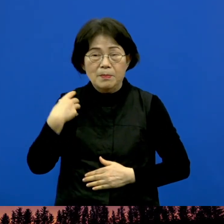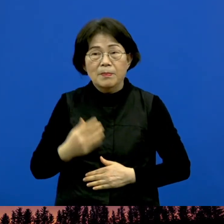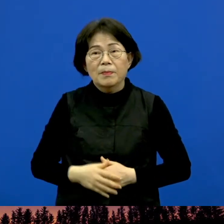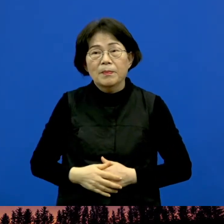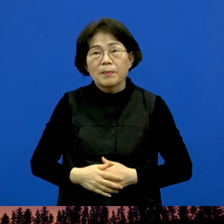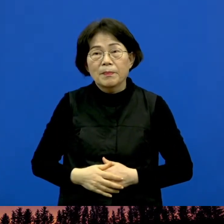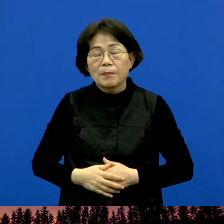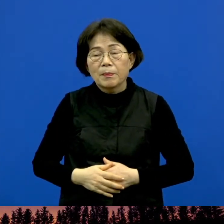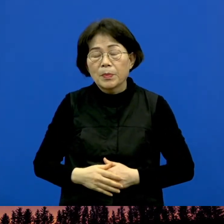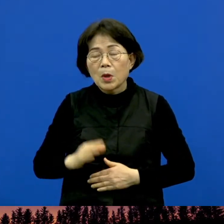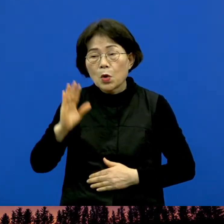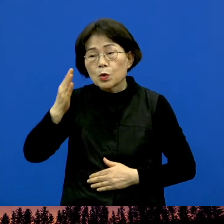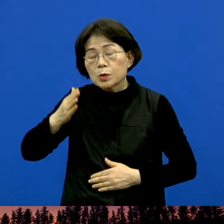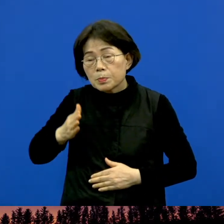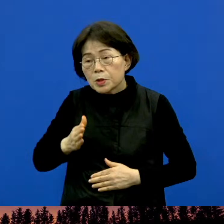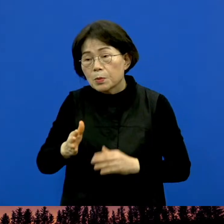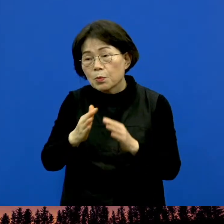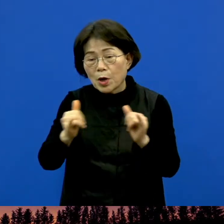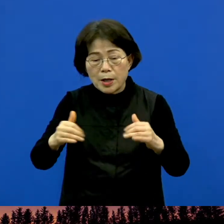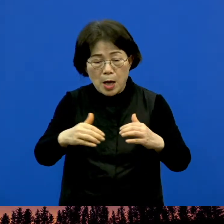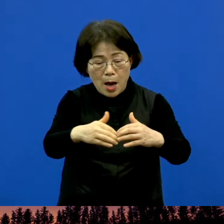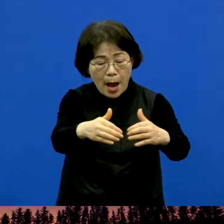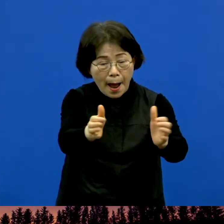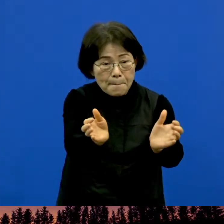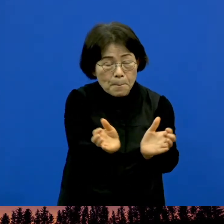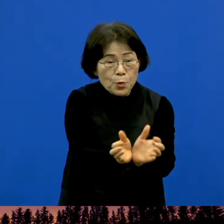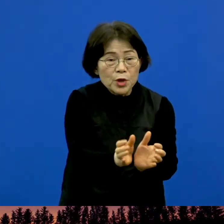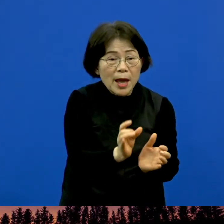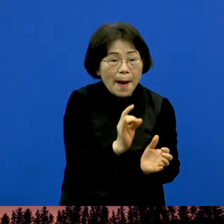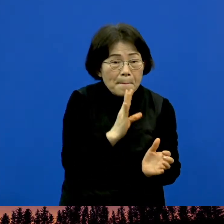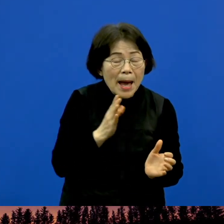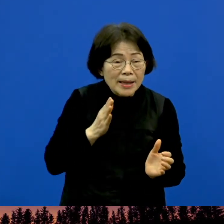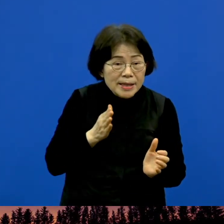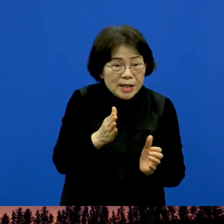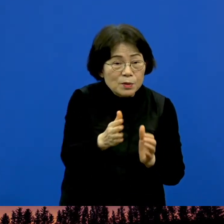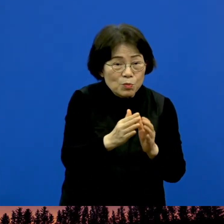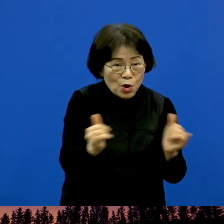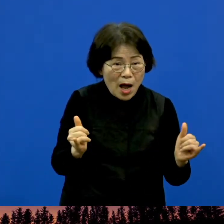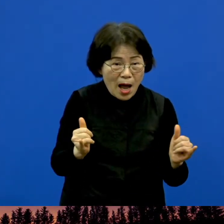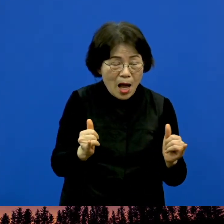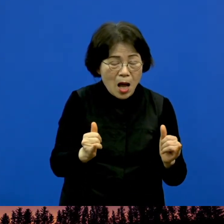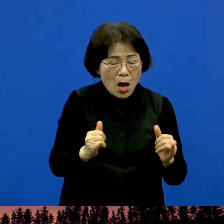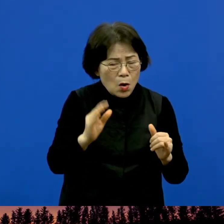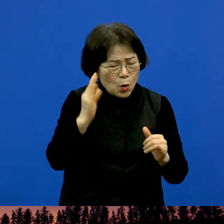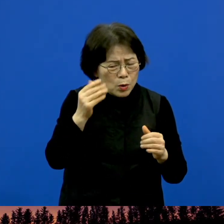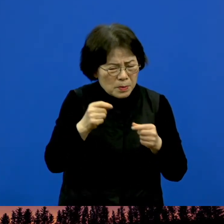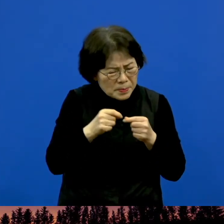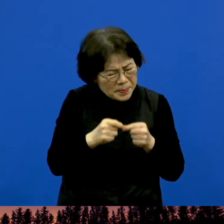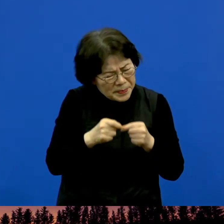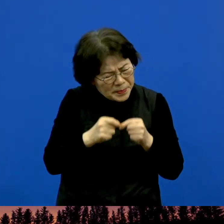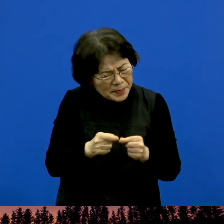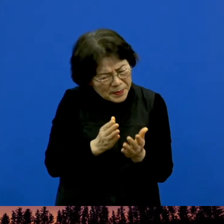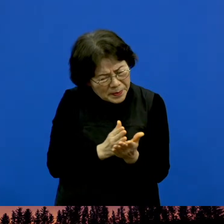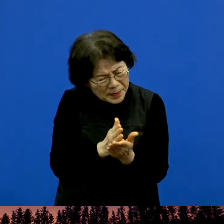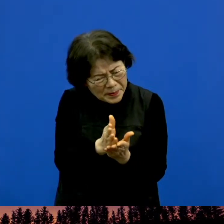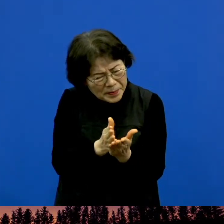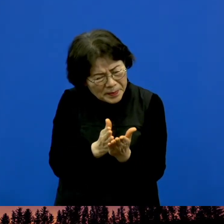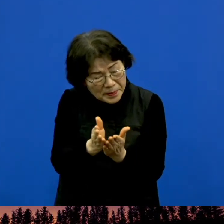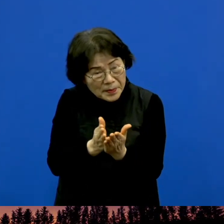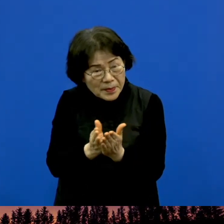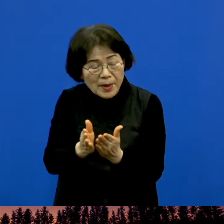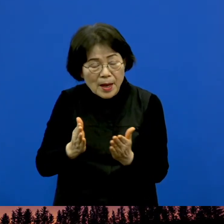여러분 요즘 전문가는 어떤 분야의 전문가라고 그래요. 전문가지만 학문이 미세하게 요즘은 자꾸 세분화되잖아요. 자기